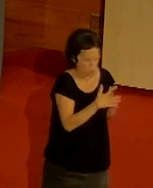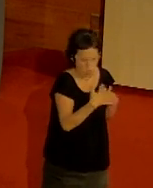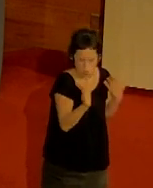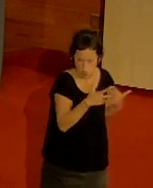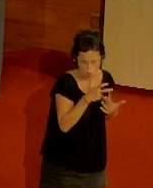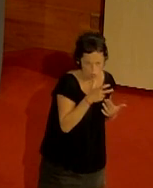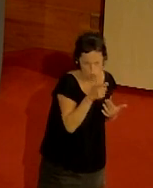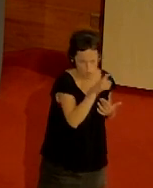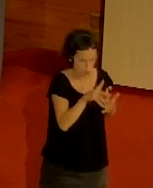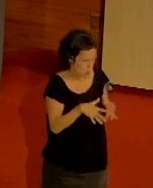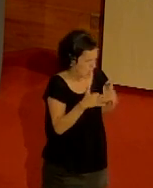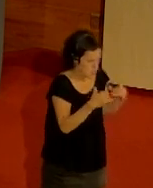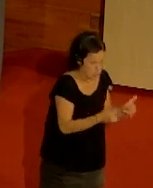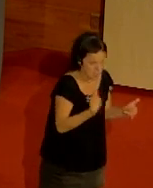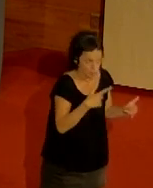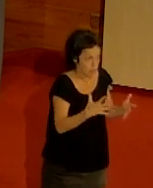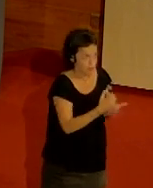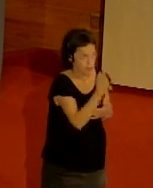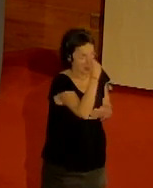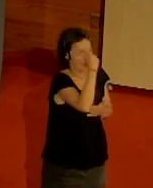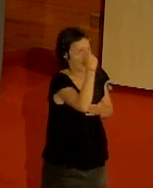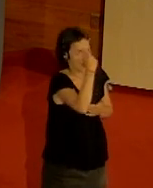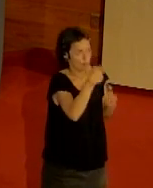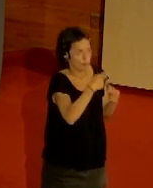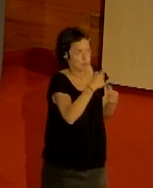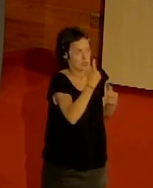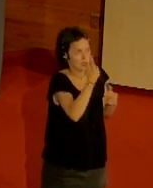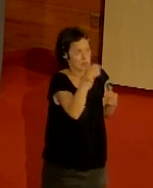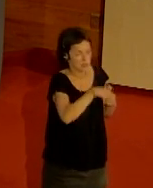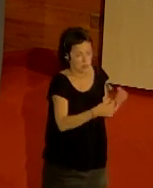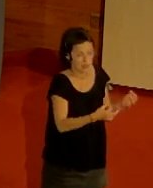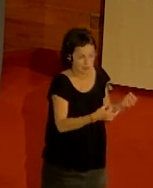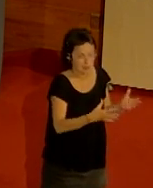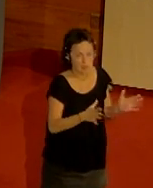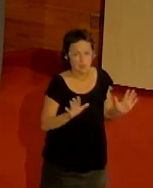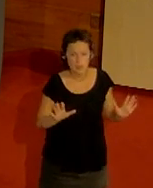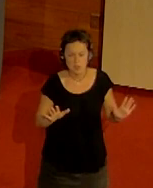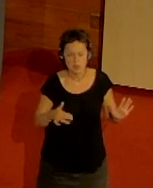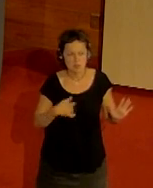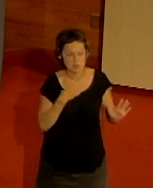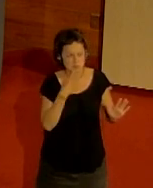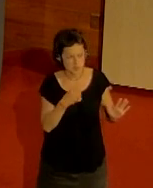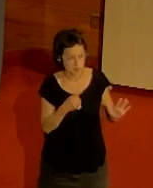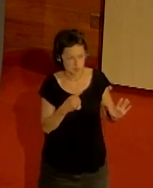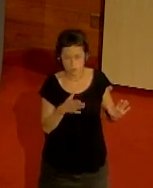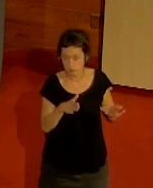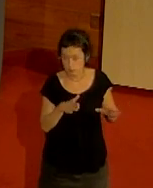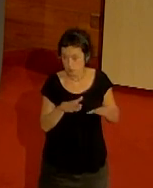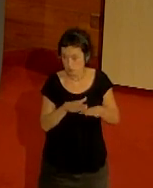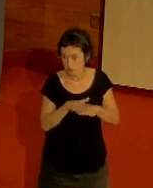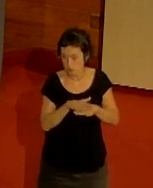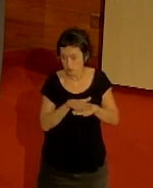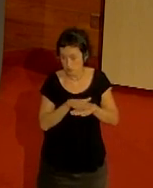llega y es como lo que tenemos en la cabeza, ¿no? Y dijimos, vale, pero... Ahora, perdón, porque he hecho alguna